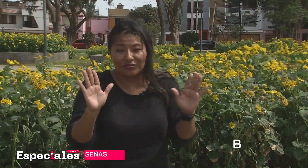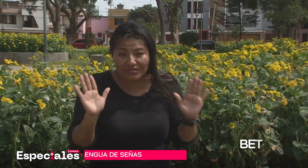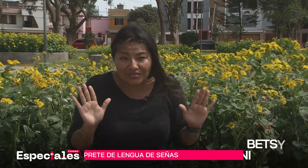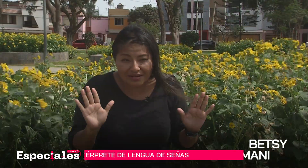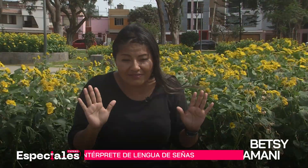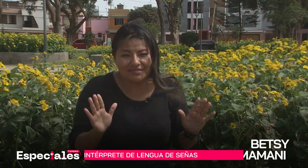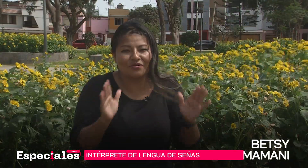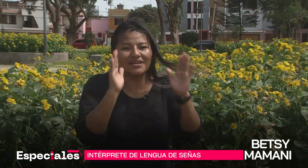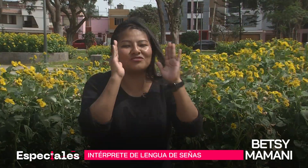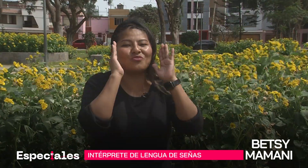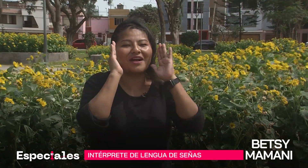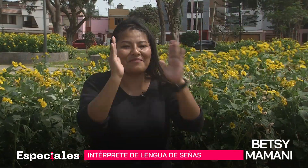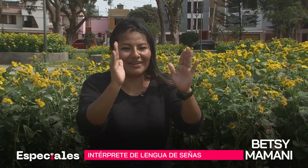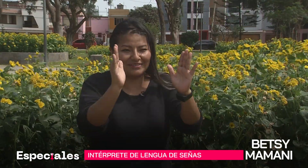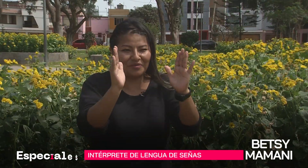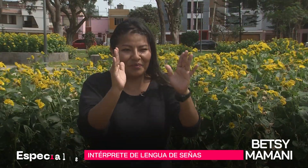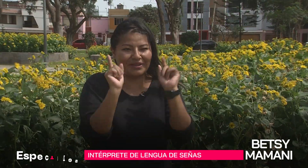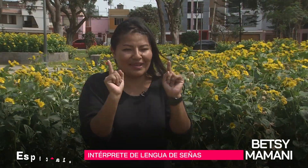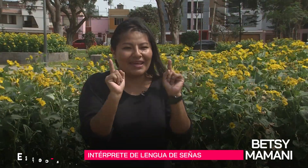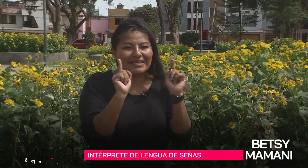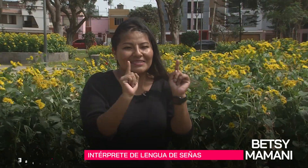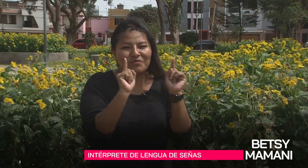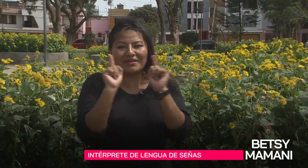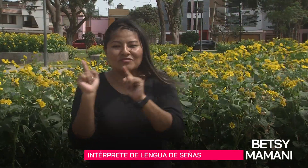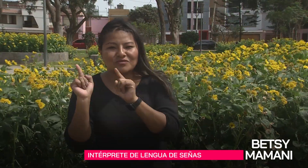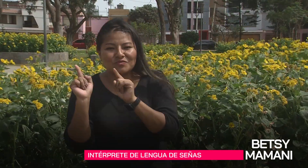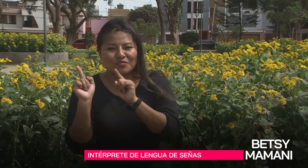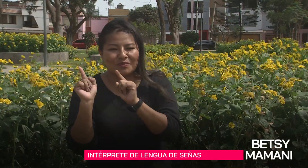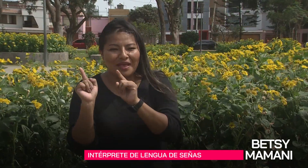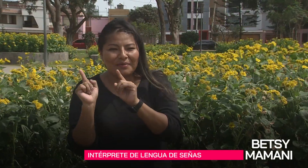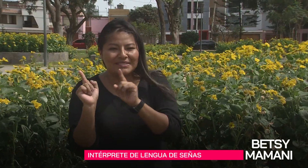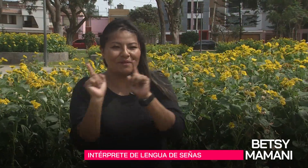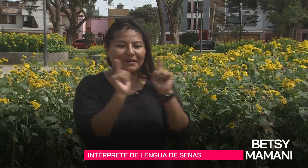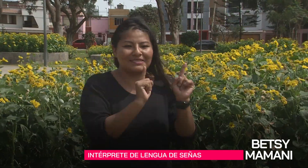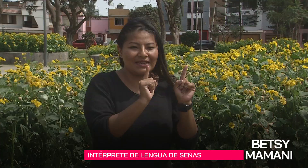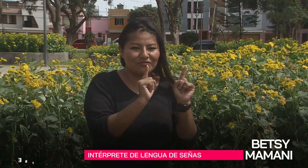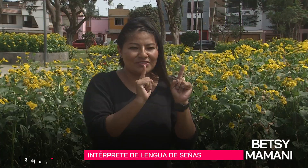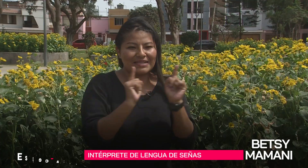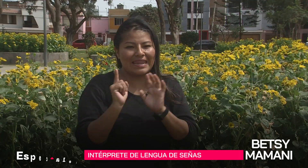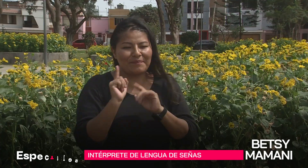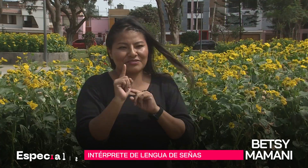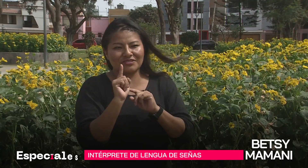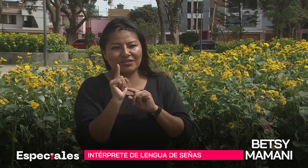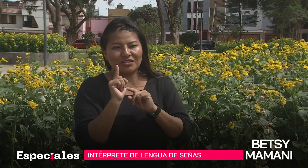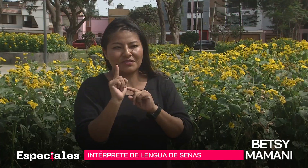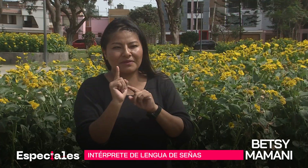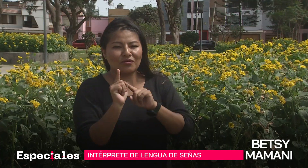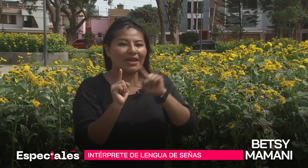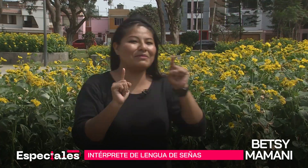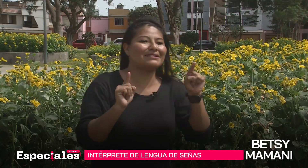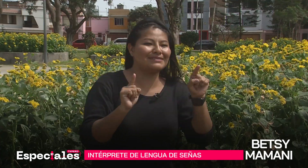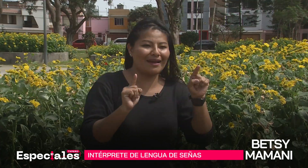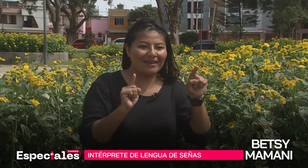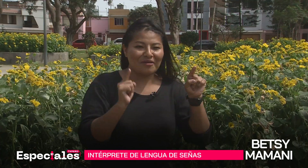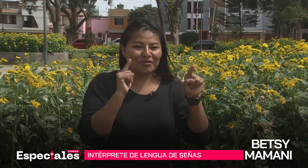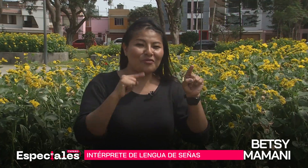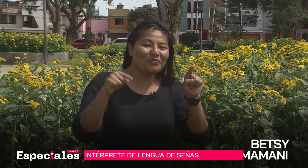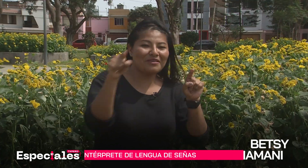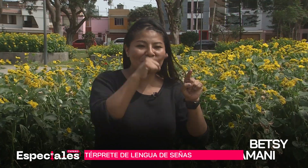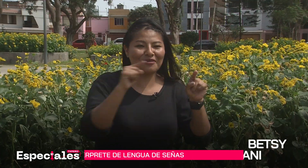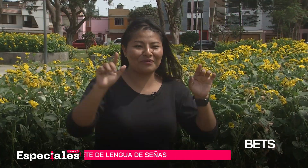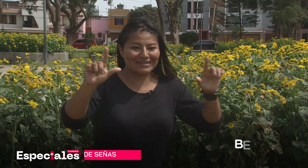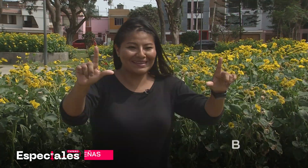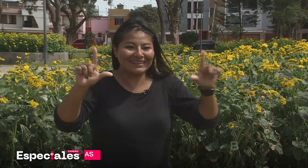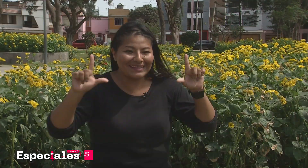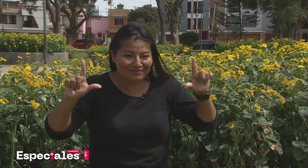desde el contexto televisivo, es tu cámara, ¿no? Porque si mueves tu mirada para allá, entonces la persona sorda está observando qué hay más allá, pero no